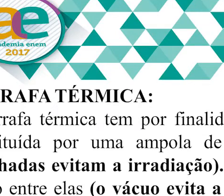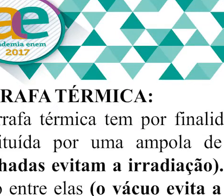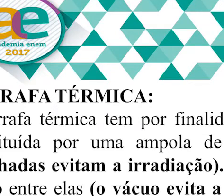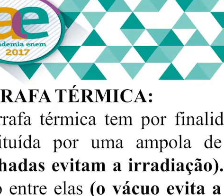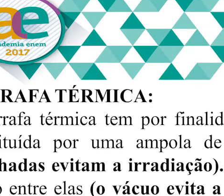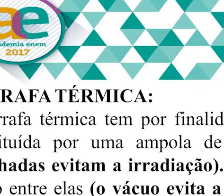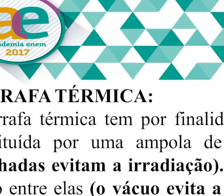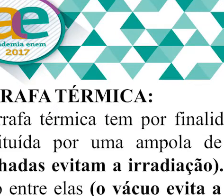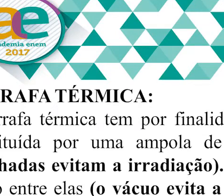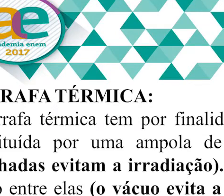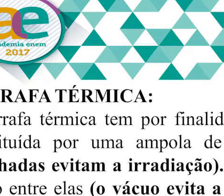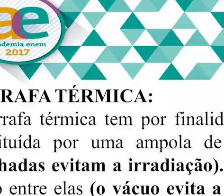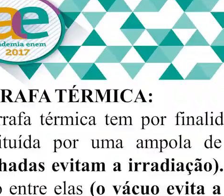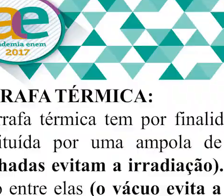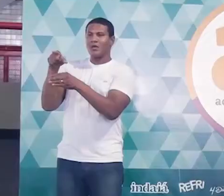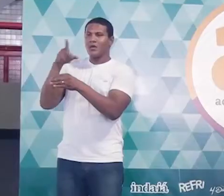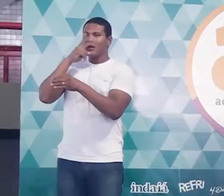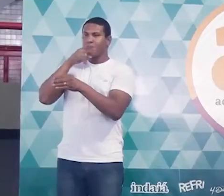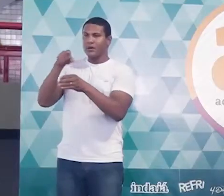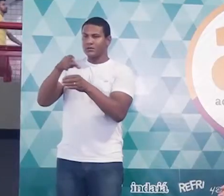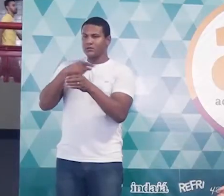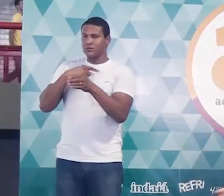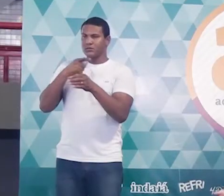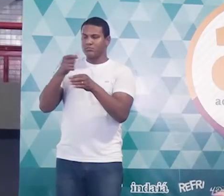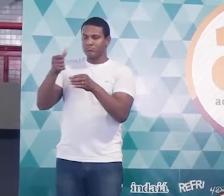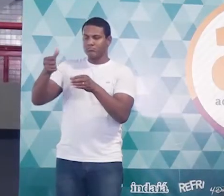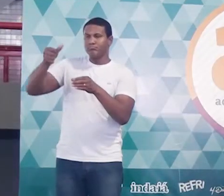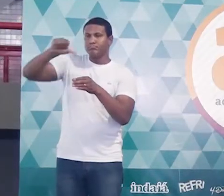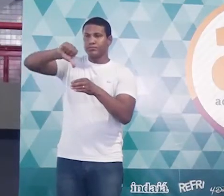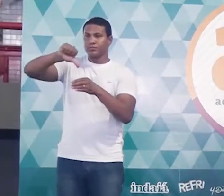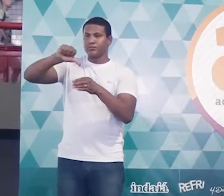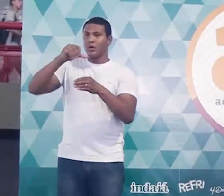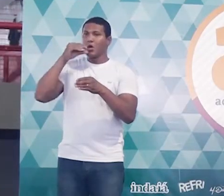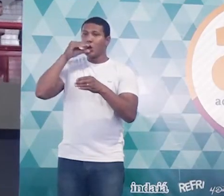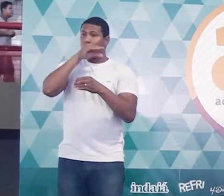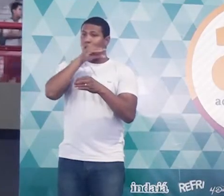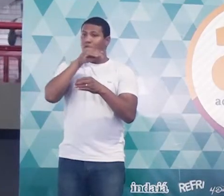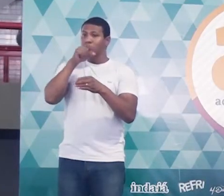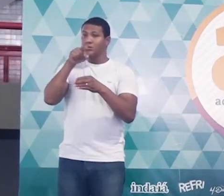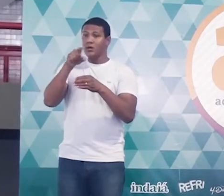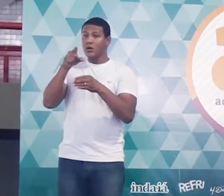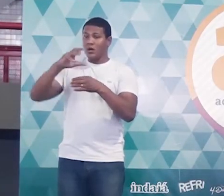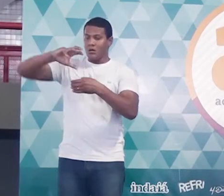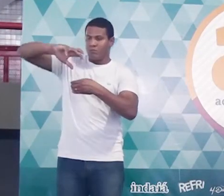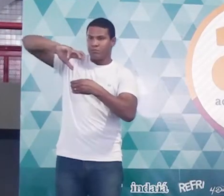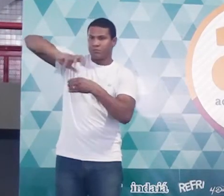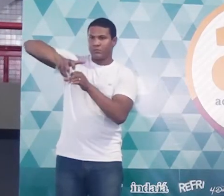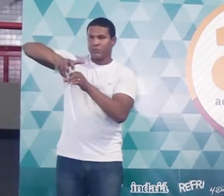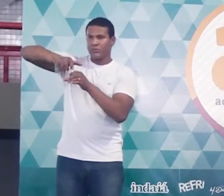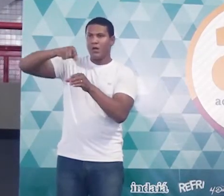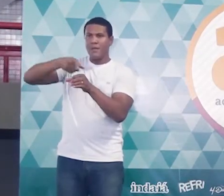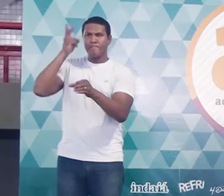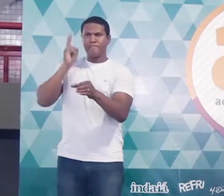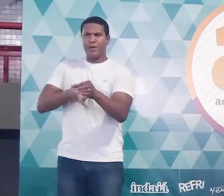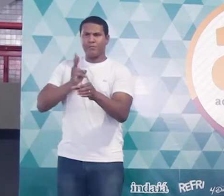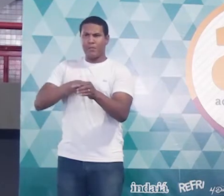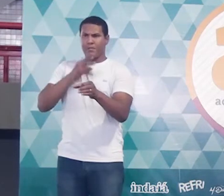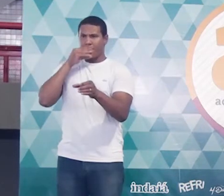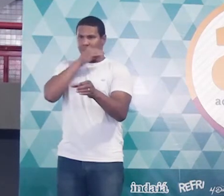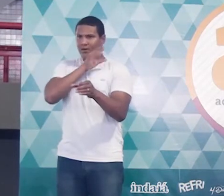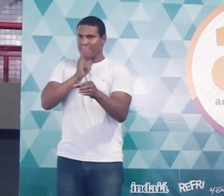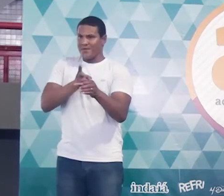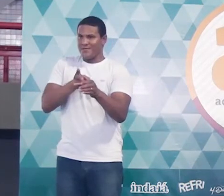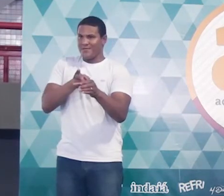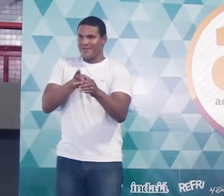café do vaso de Dewar, né? É a mesma coisa, garrafa térmica. Então, a garrafa térmica, ela tem